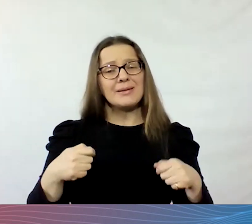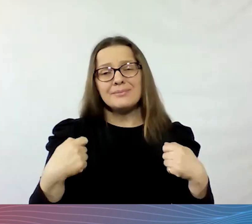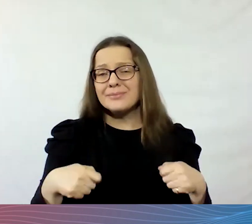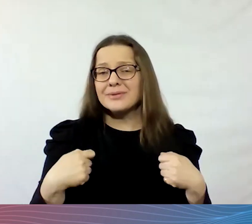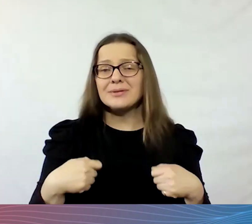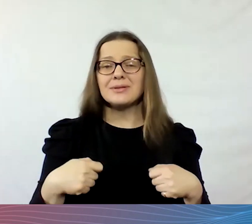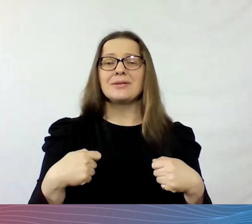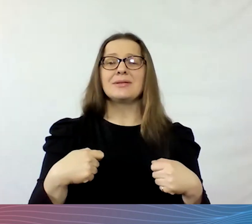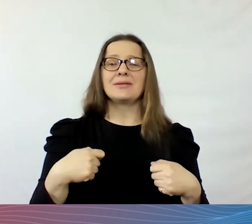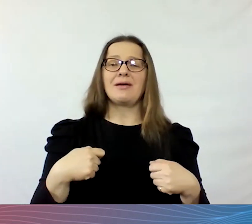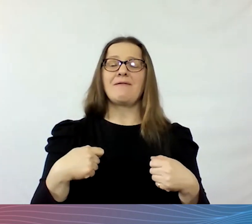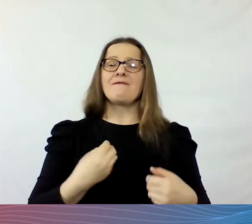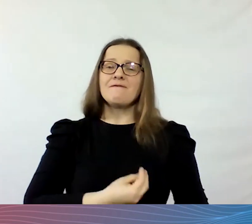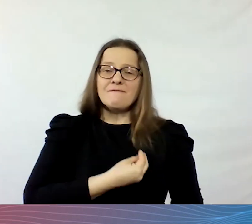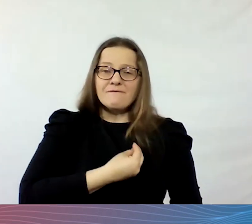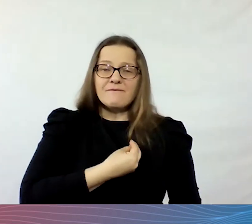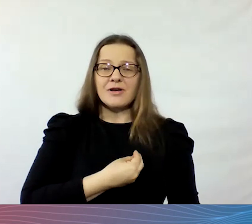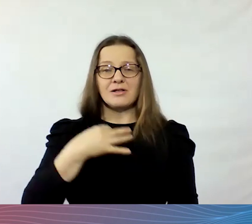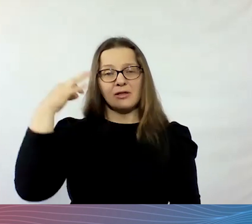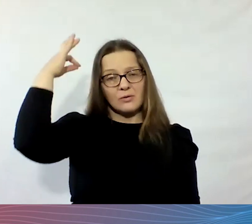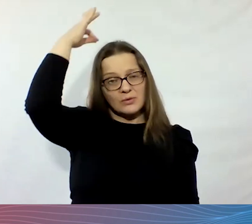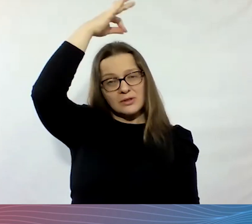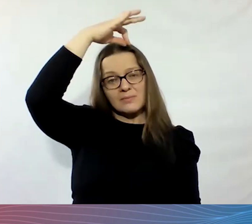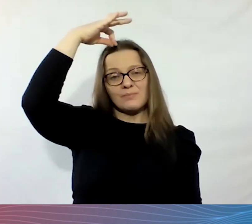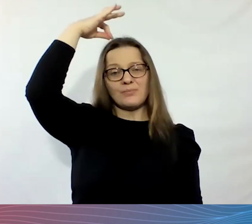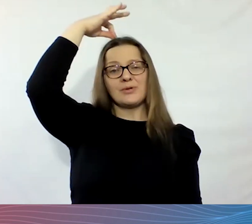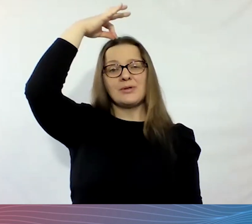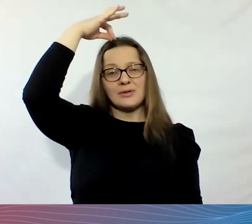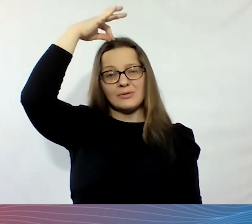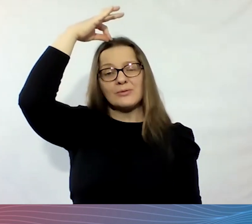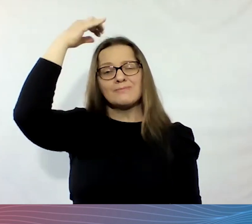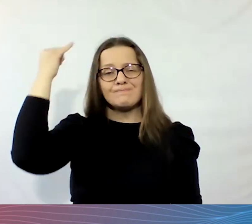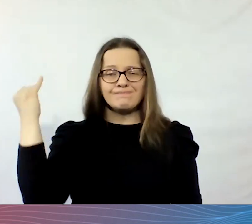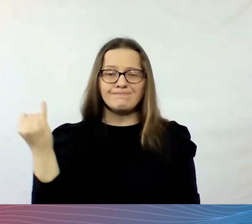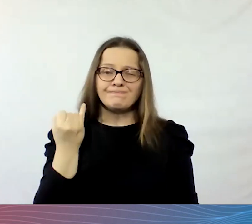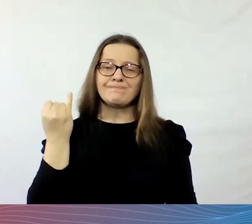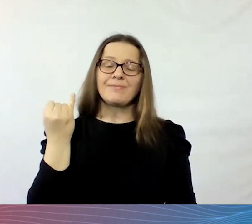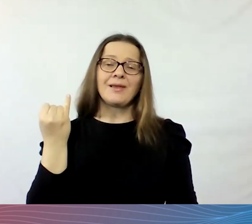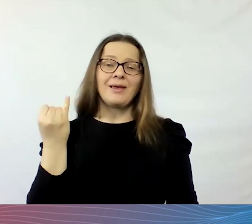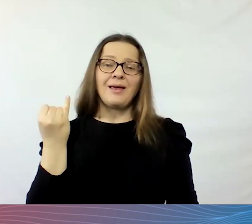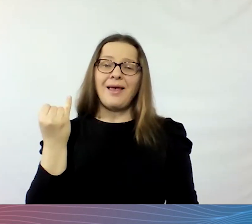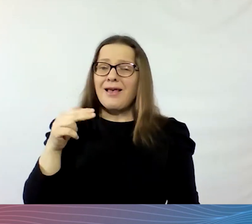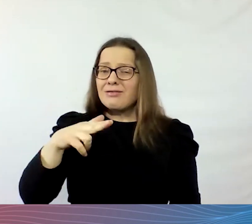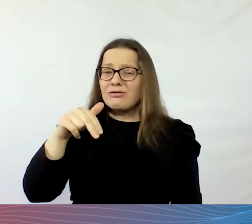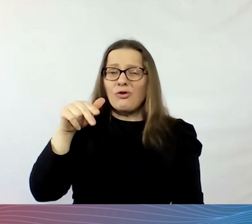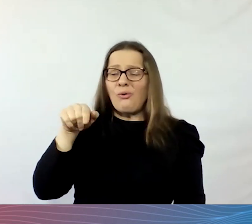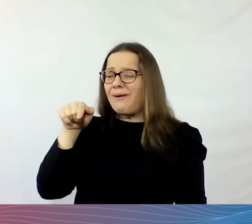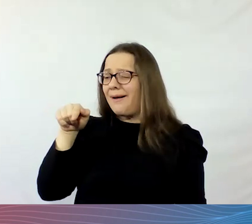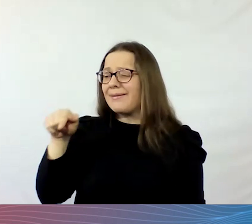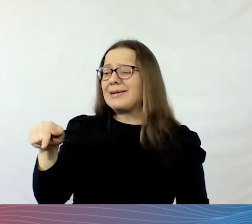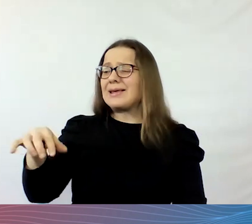pelo Espírito. Tá? E andar pelo Espírito é nunca andar na carne, porque Espírito e carne